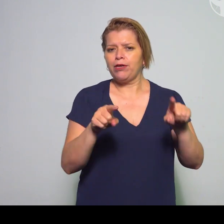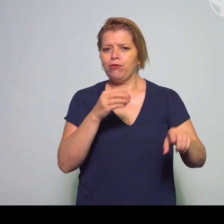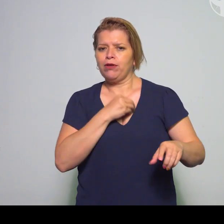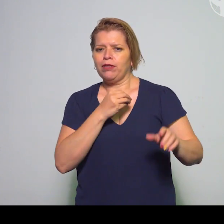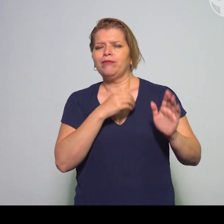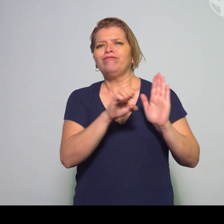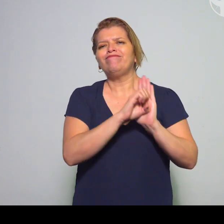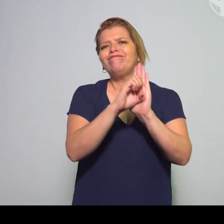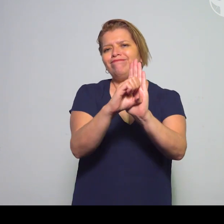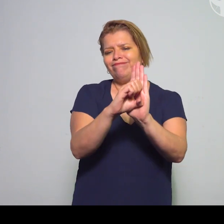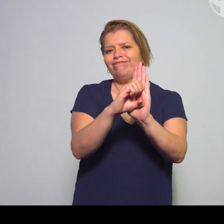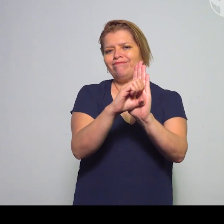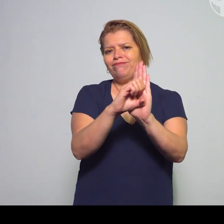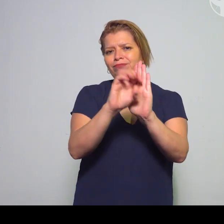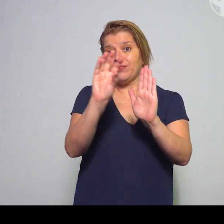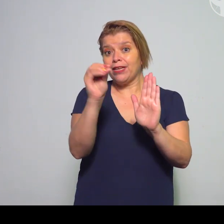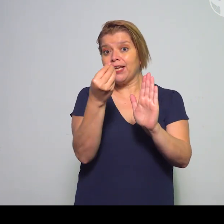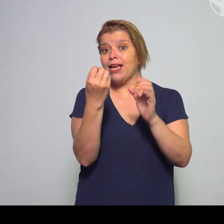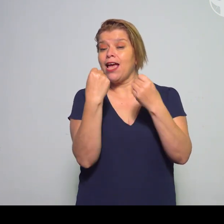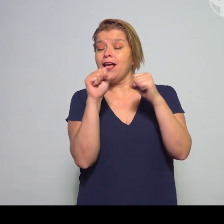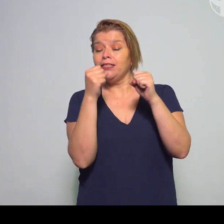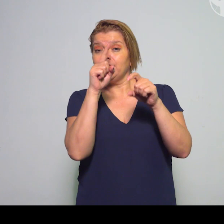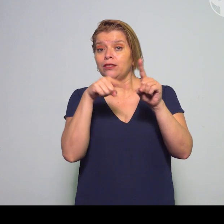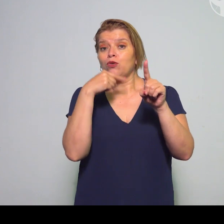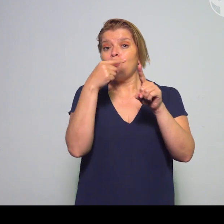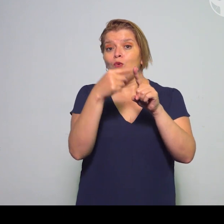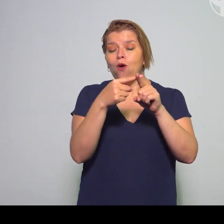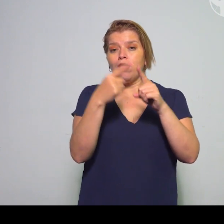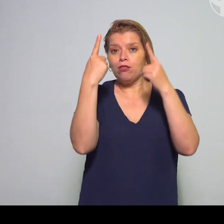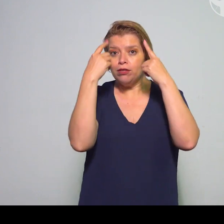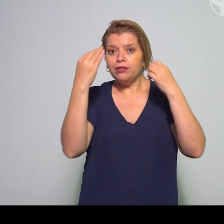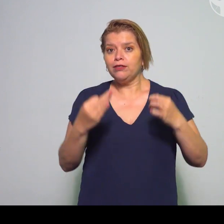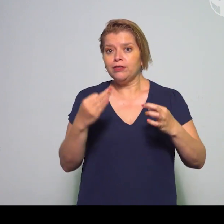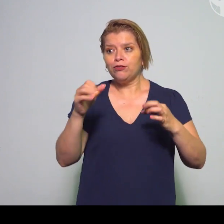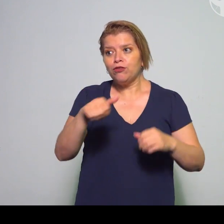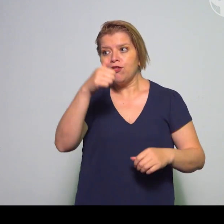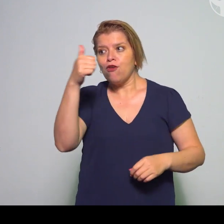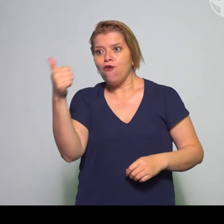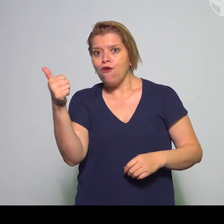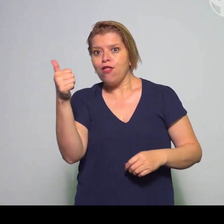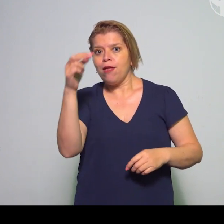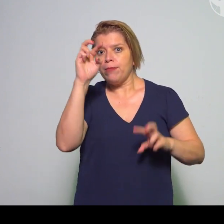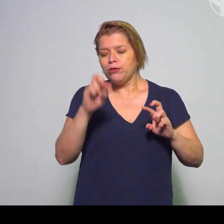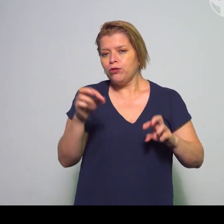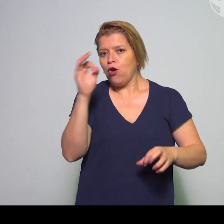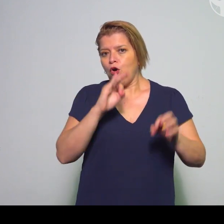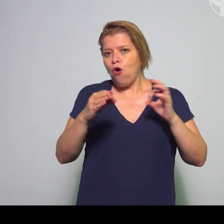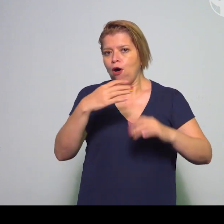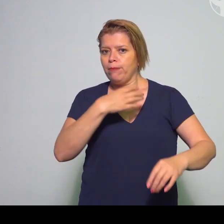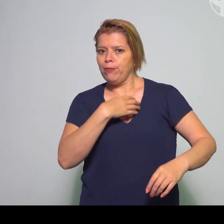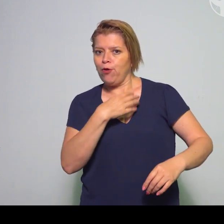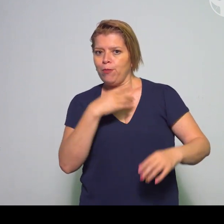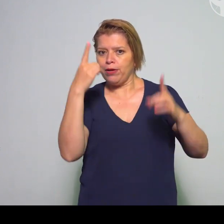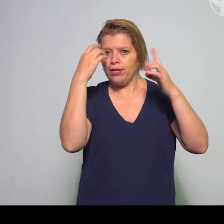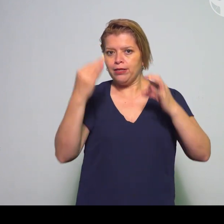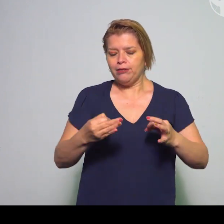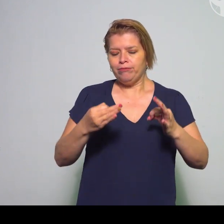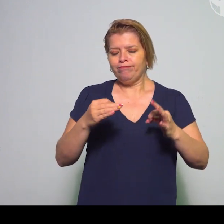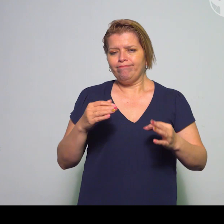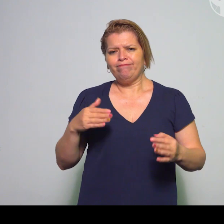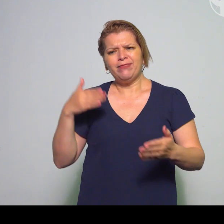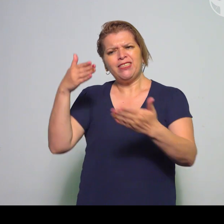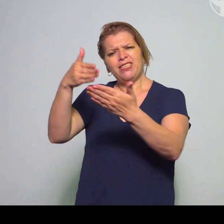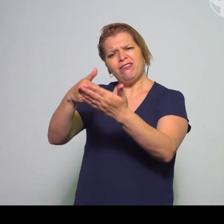ayuda a ejemplificar. ¿Qué hacemos cuando factores externos, decisiones de alguien más o propias